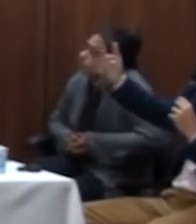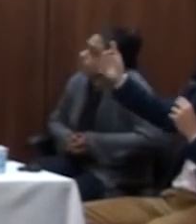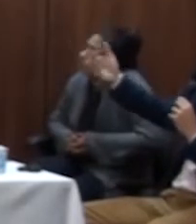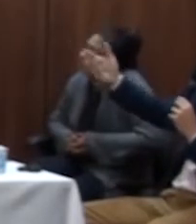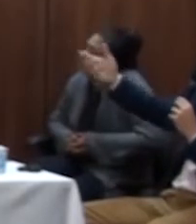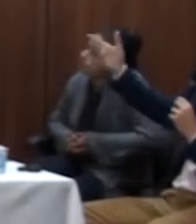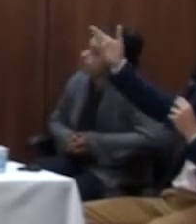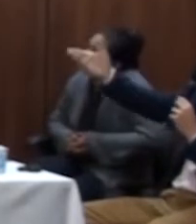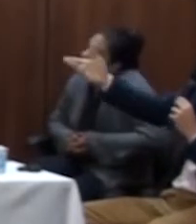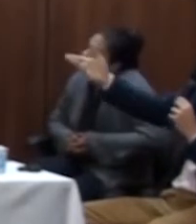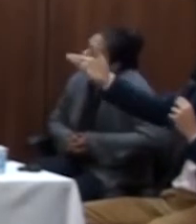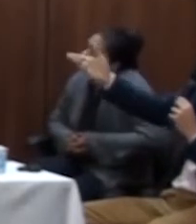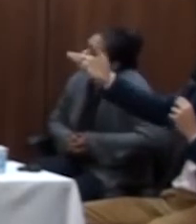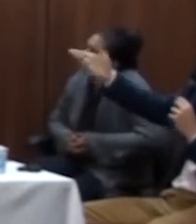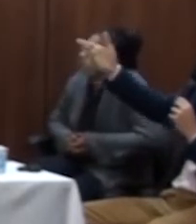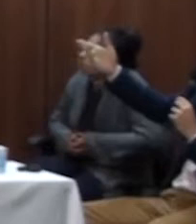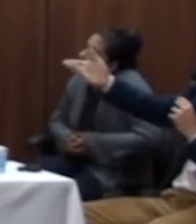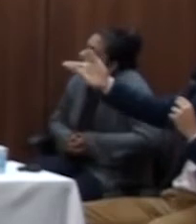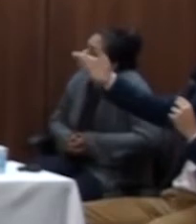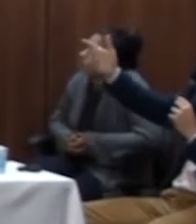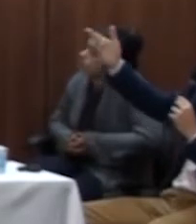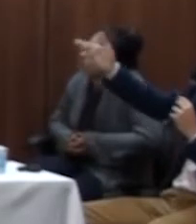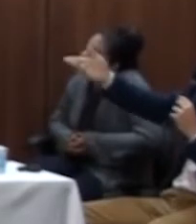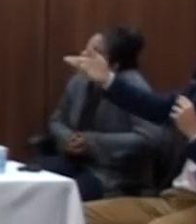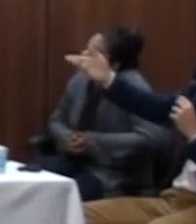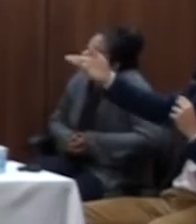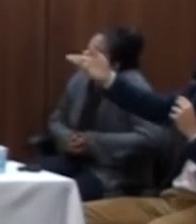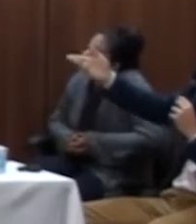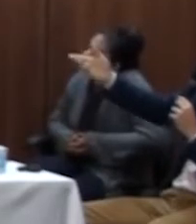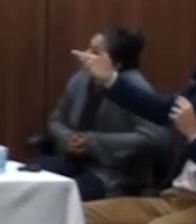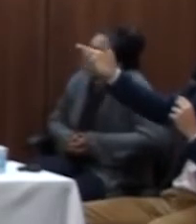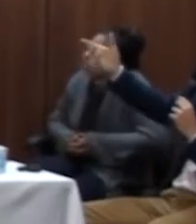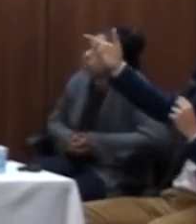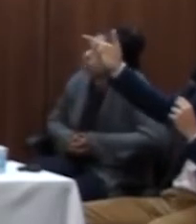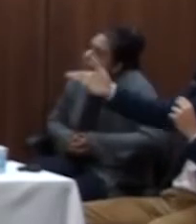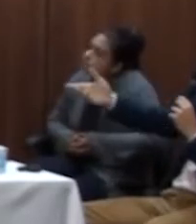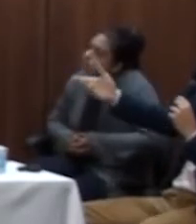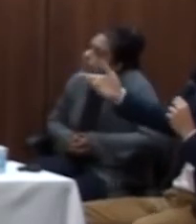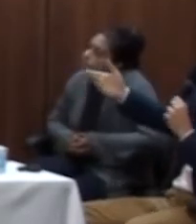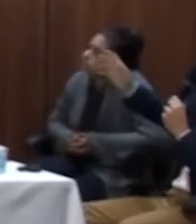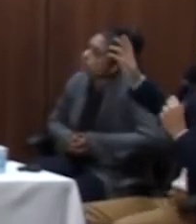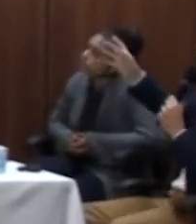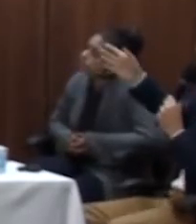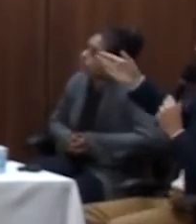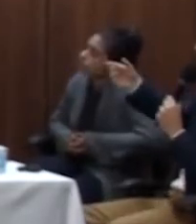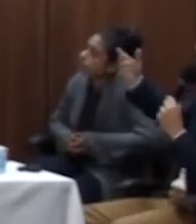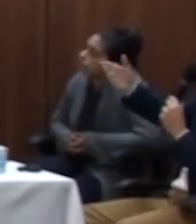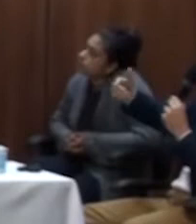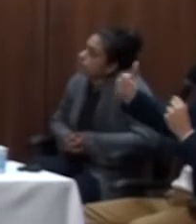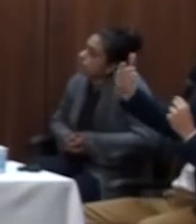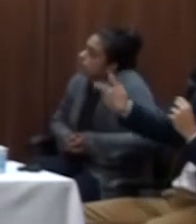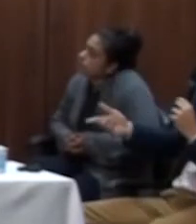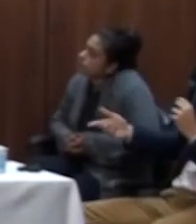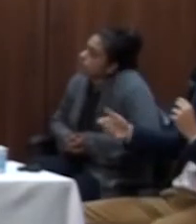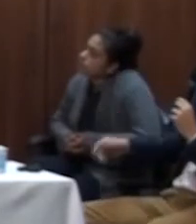espera no âmbito assim. Então, 100 mulheres transexuais e 300 mulheres transexuais e 100 homens trans posicionados na fila à